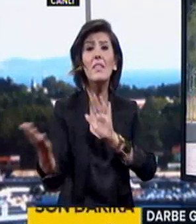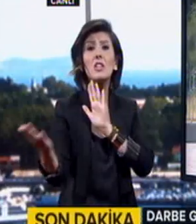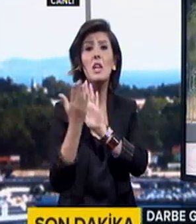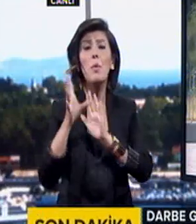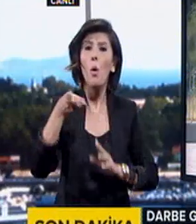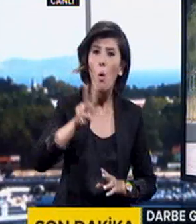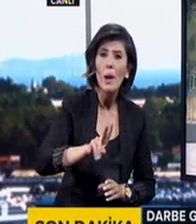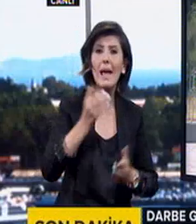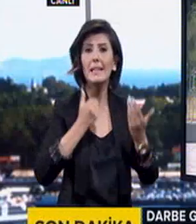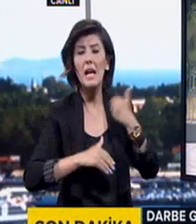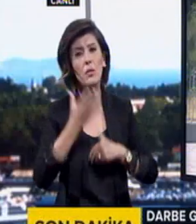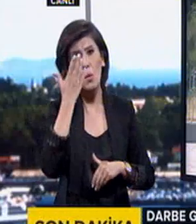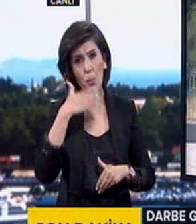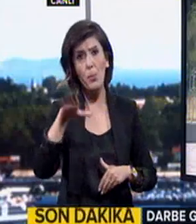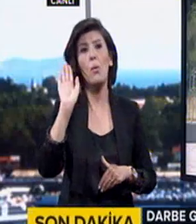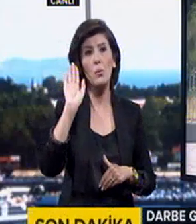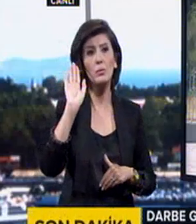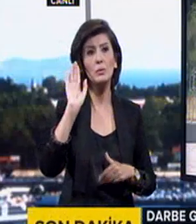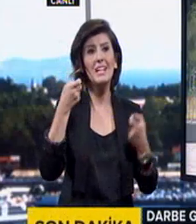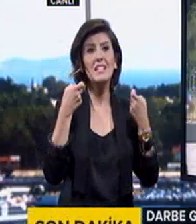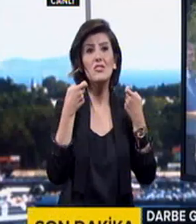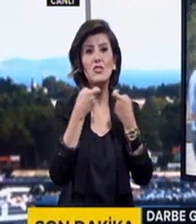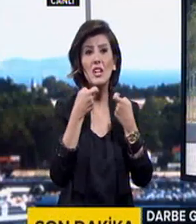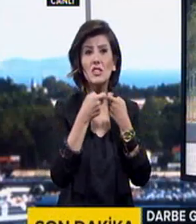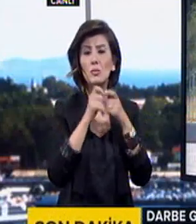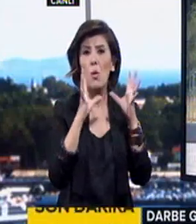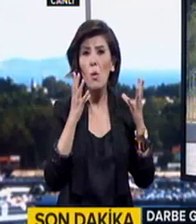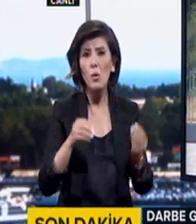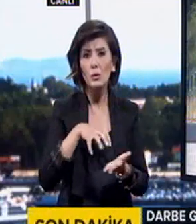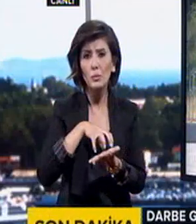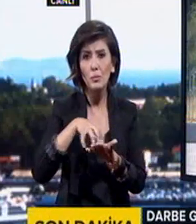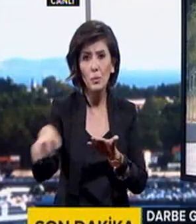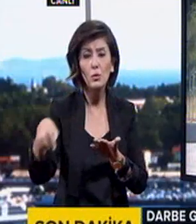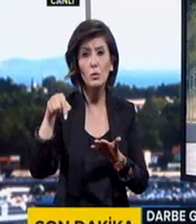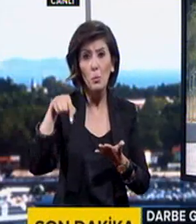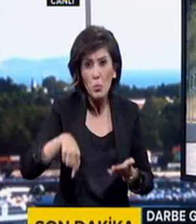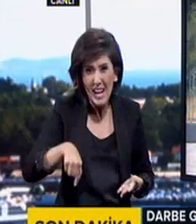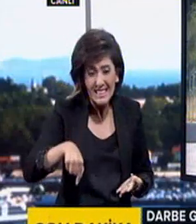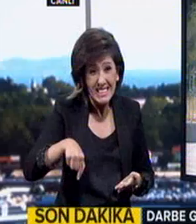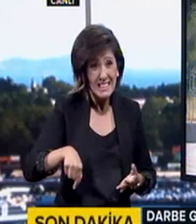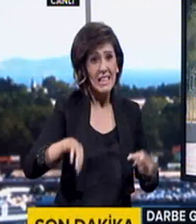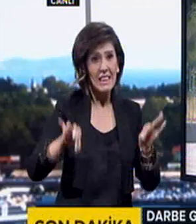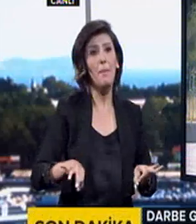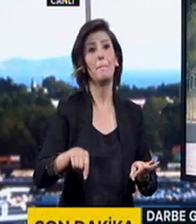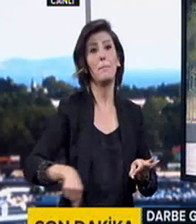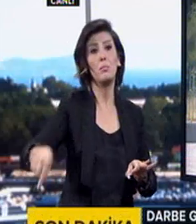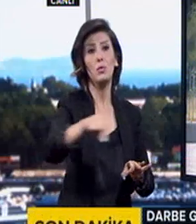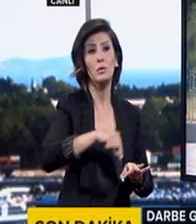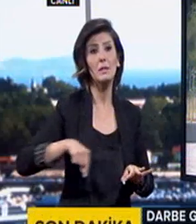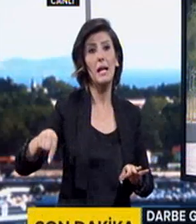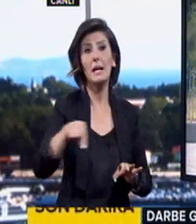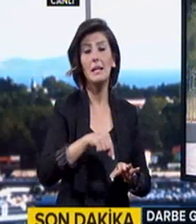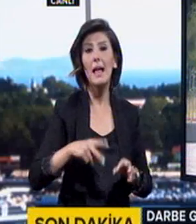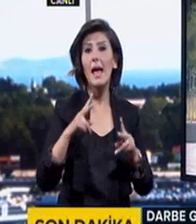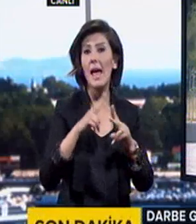sayede ölen ya da yaralanan olmadı. Çatışmanın yaşandığı bölge burasıydı. Tam bulunduğumuz bu bölgede buradan itibaren